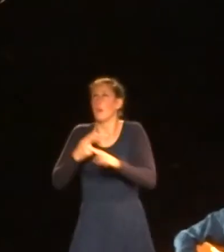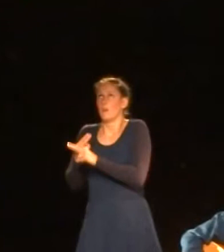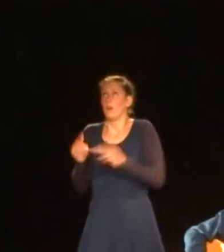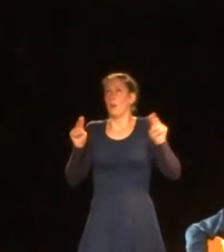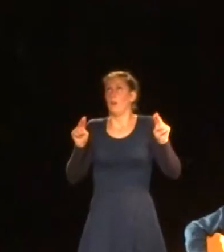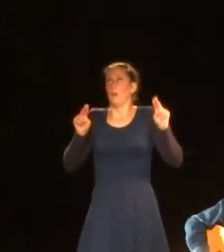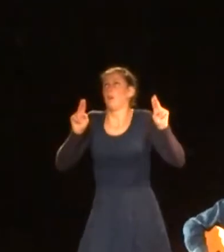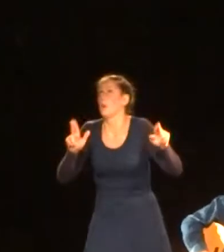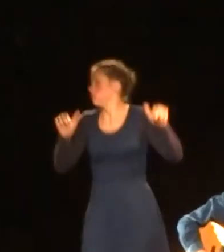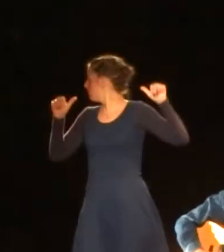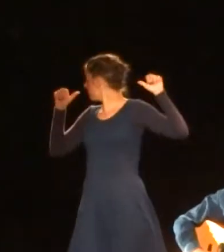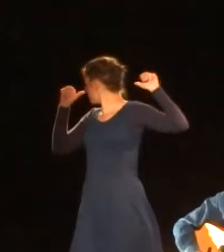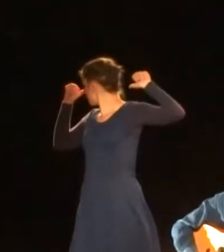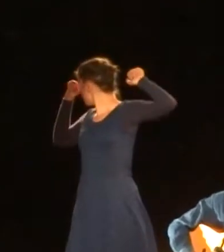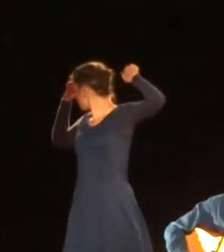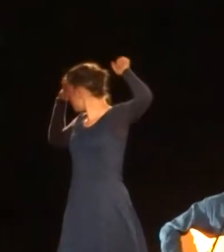d'un parchemin.